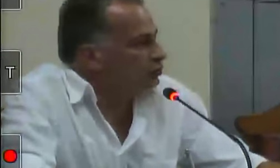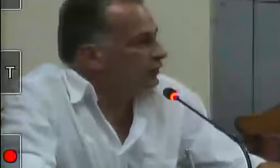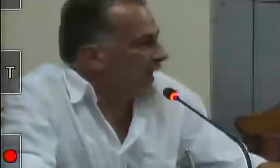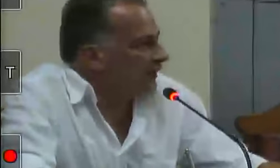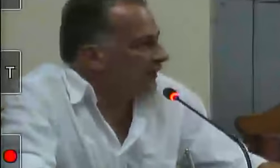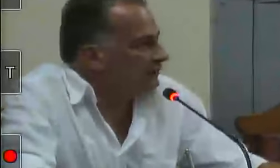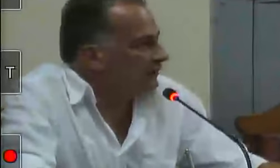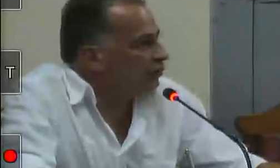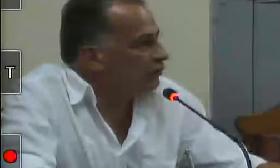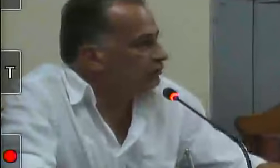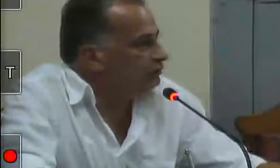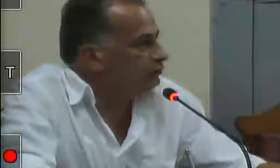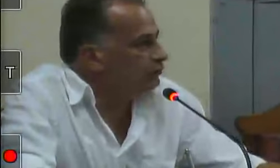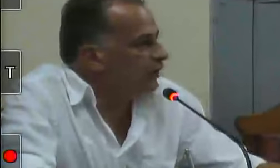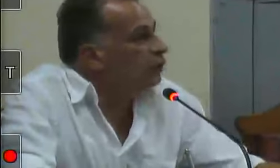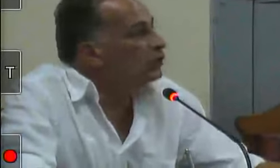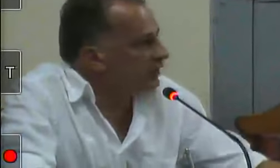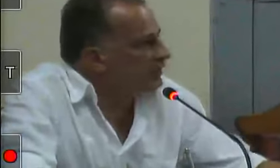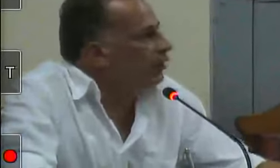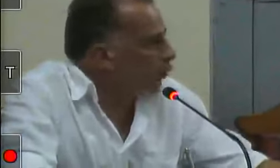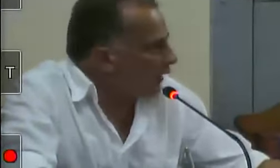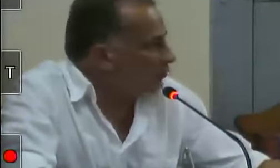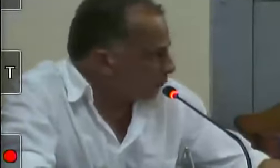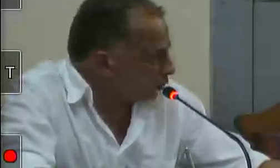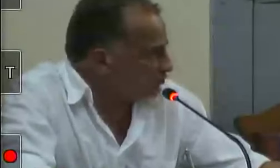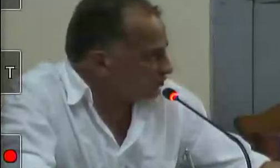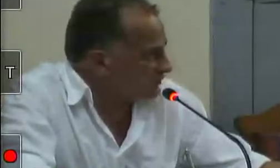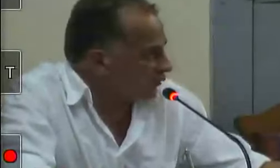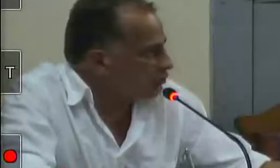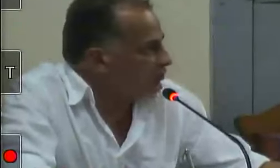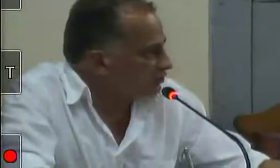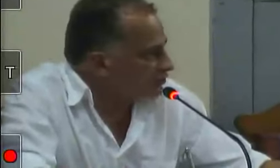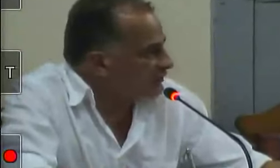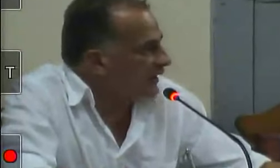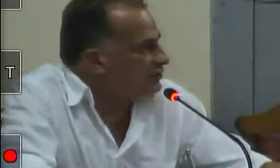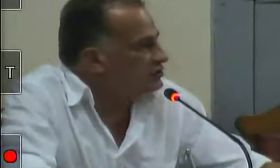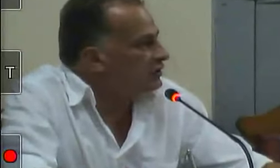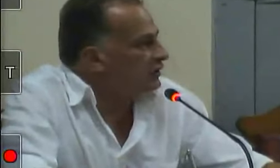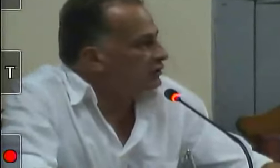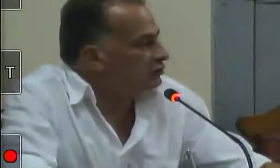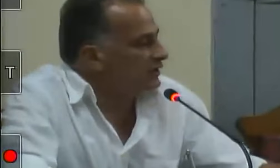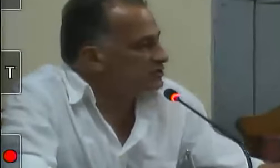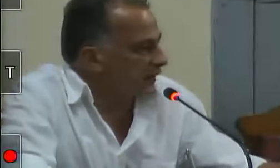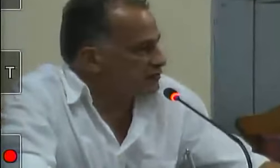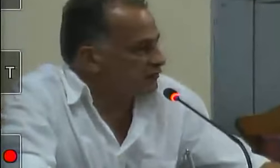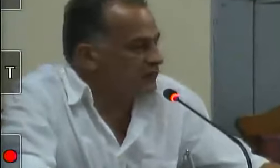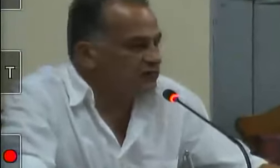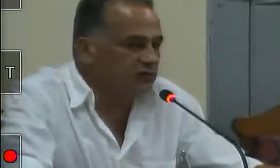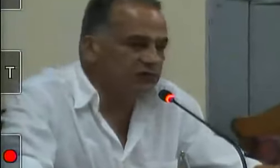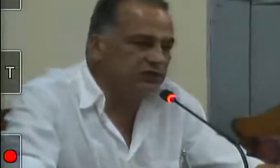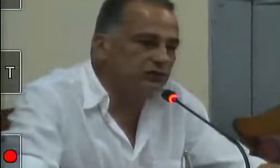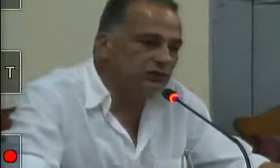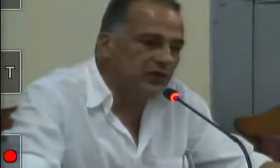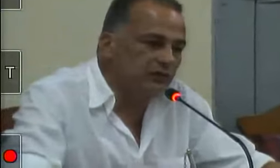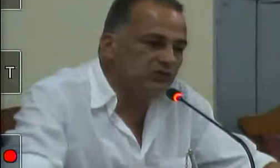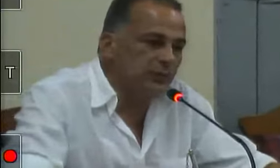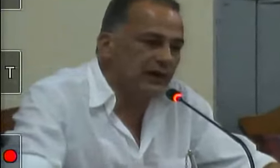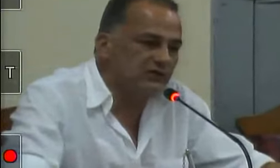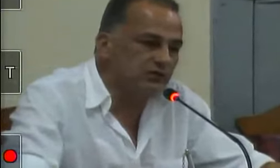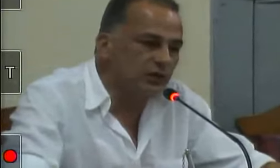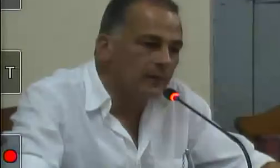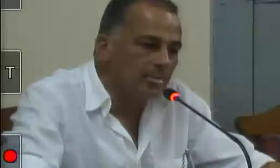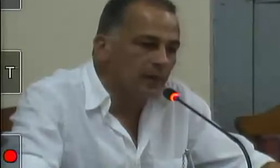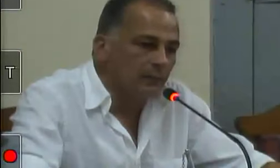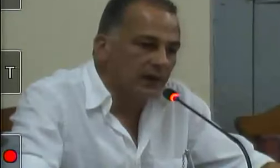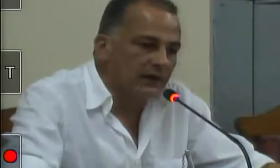um lugar não muito adequado a um posto de saúde, a gente entende. Não tem espaço físico, a gente não tem um